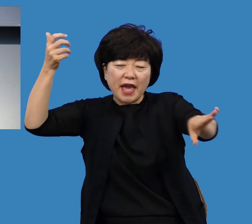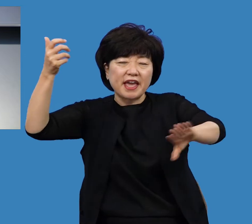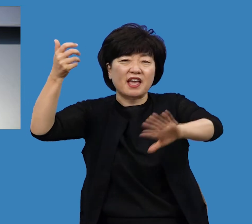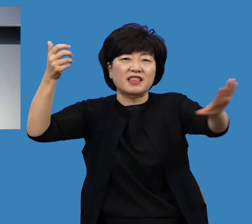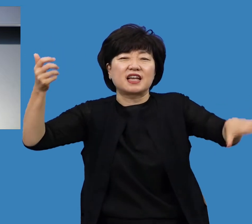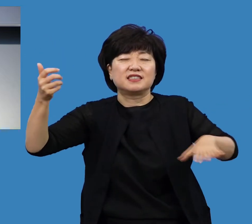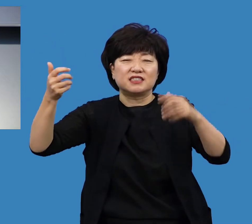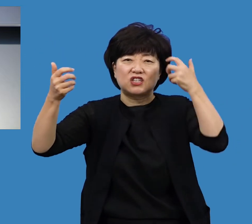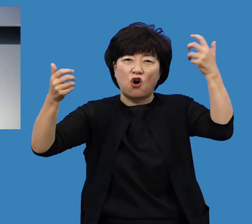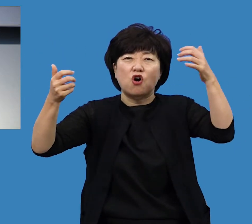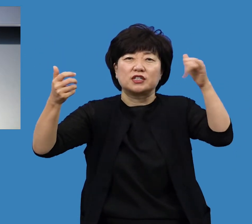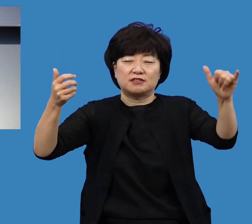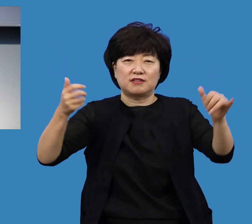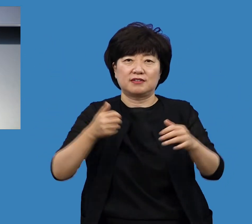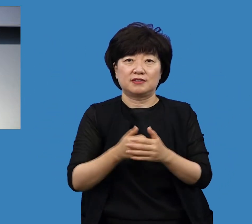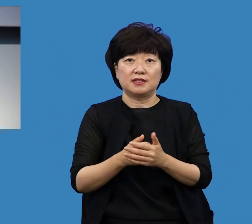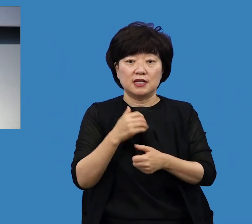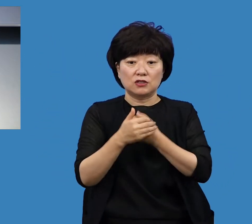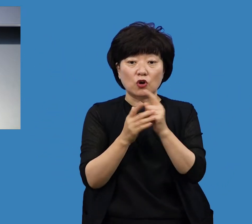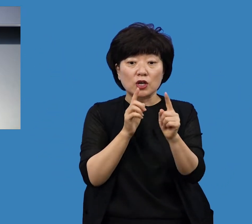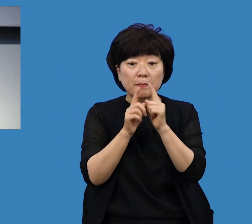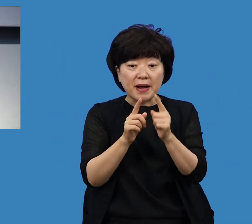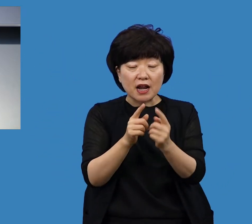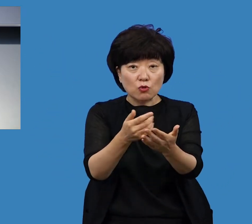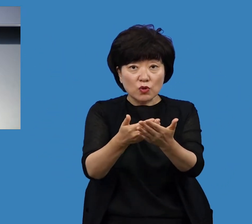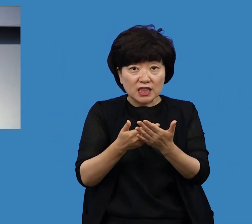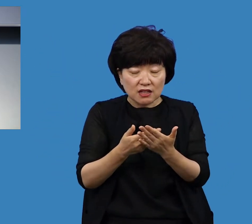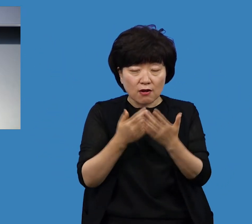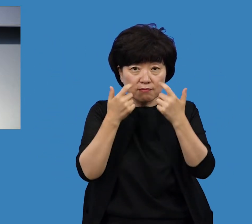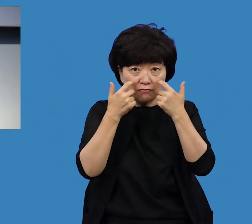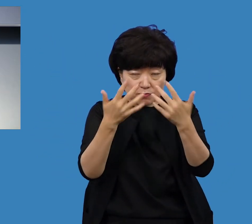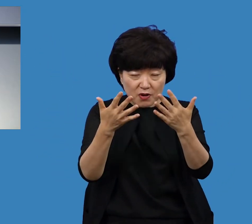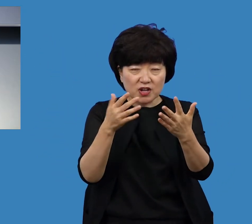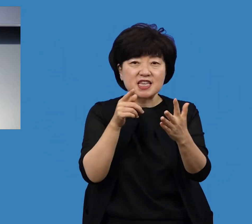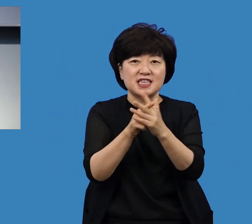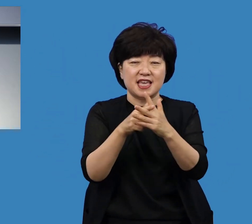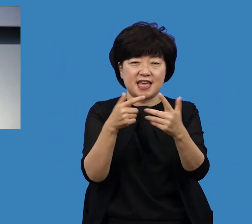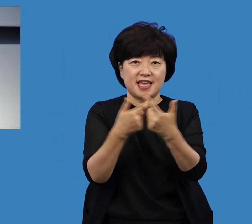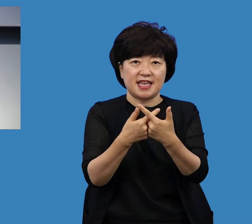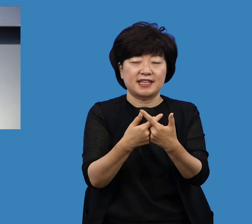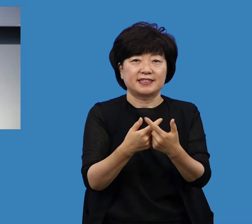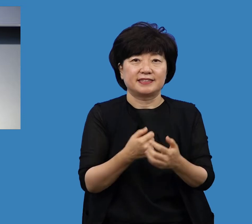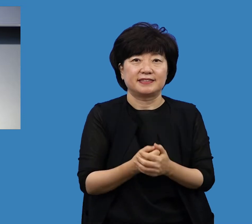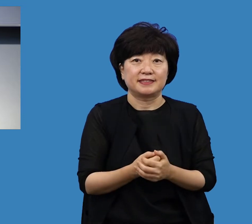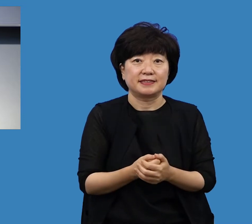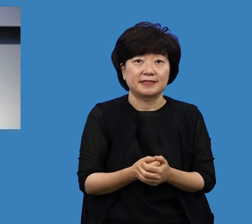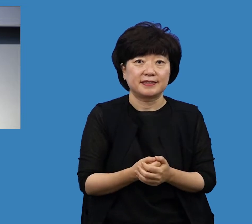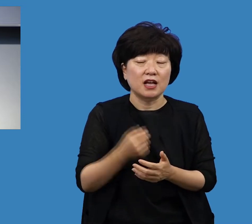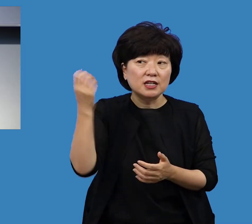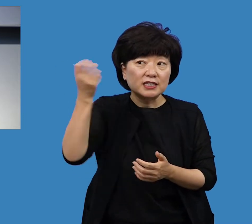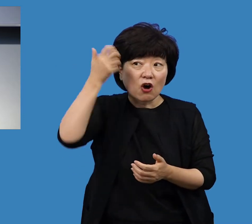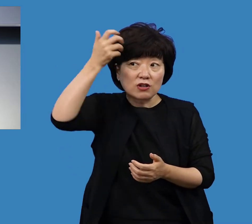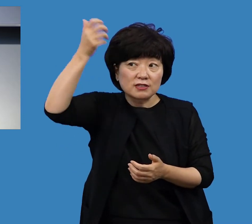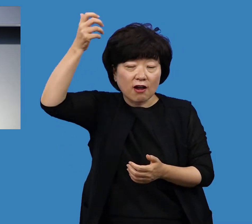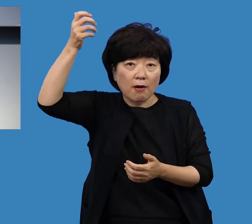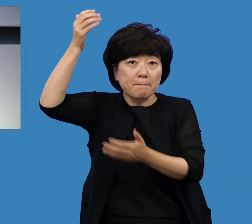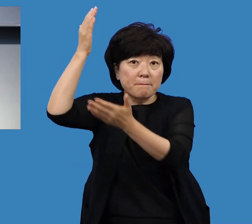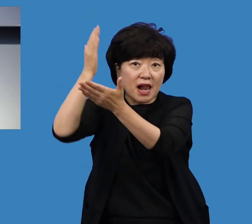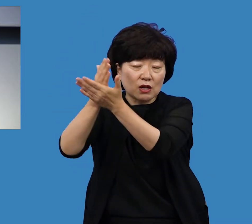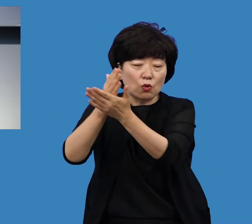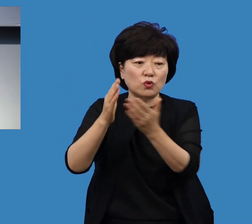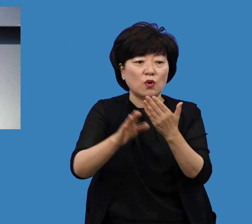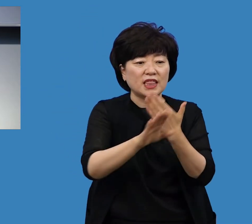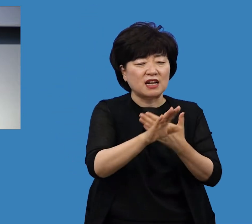거죠. 그래서 우리가 성경에서 얘기하고 있는 것 중에 한 가지를 명확히 이해해야 됩니다. 그건 뭐냐면 성령 말고도 다른